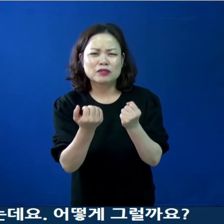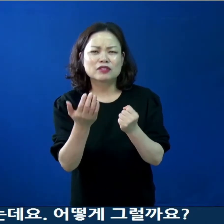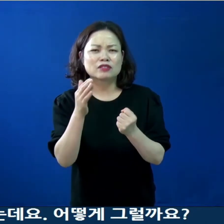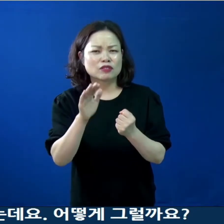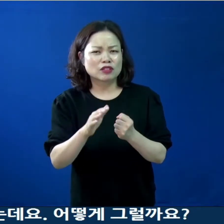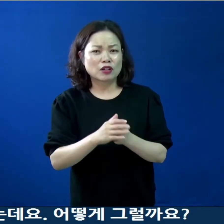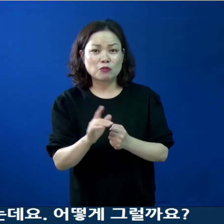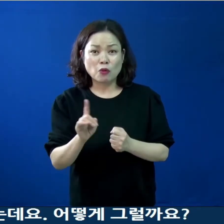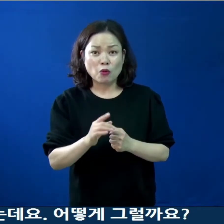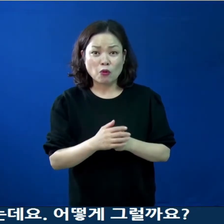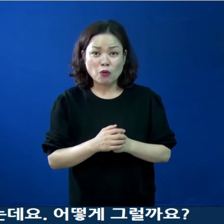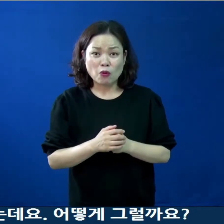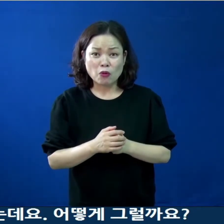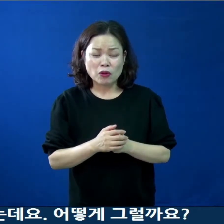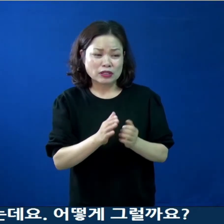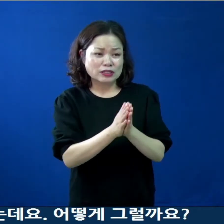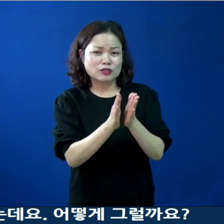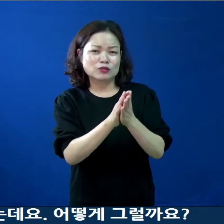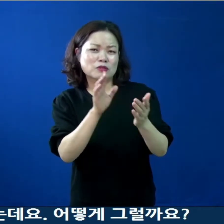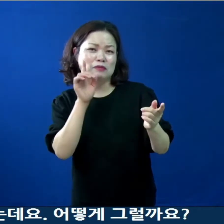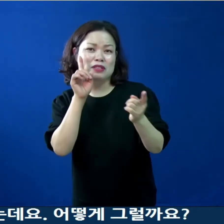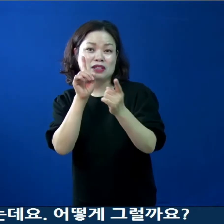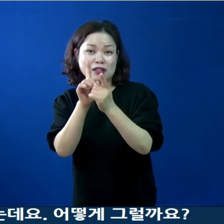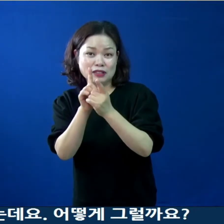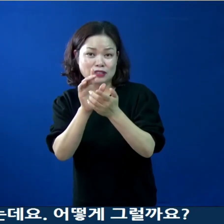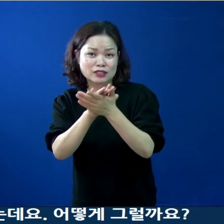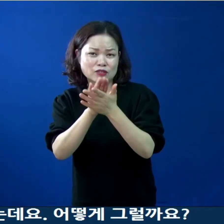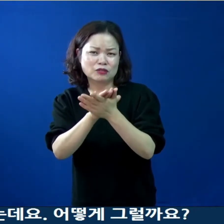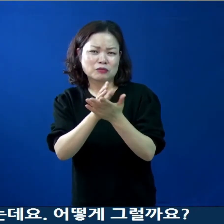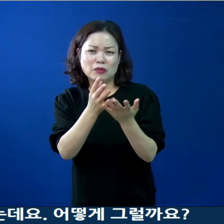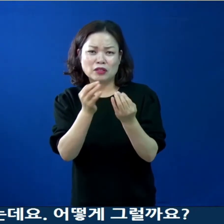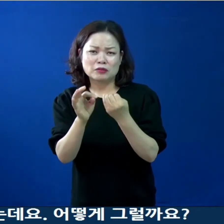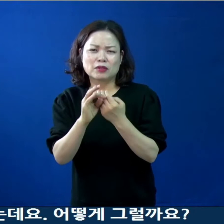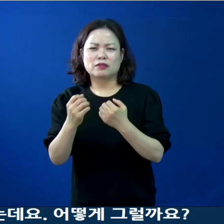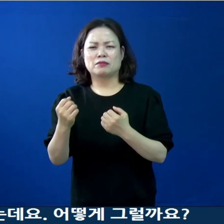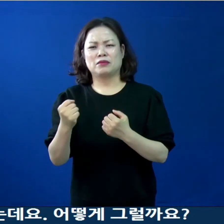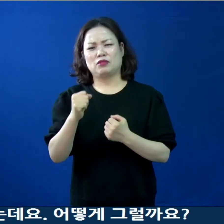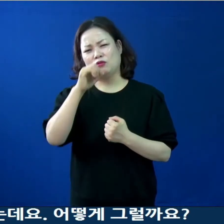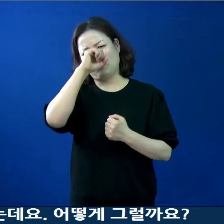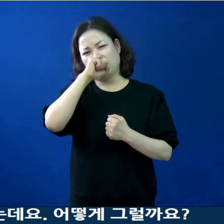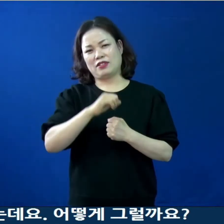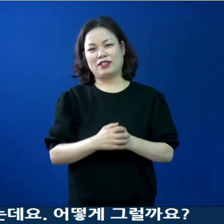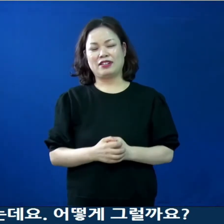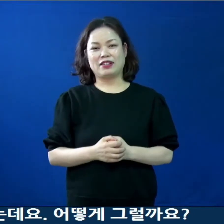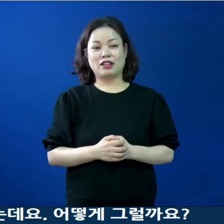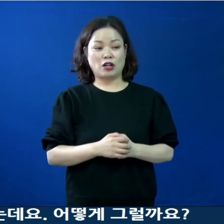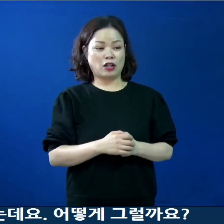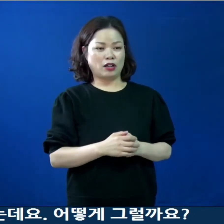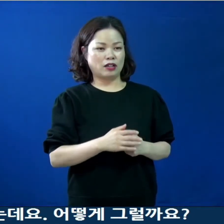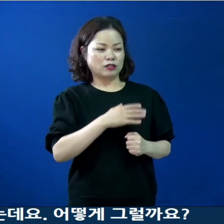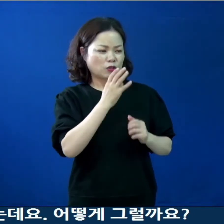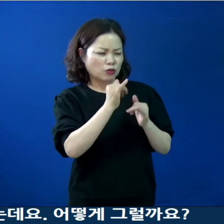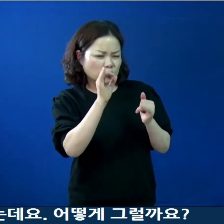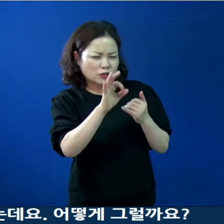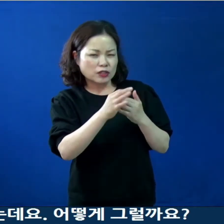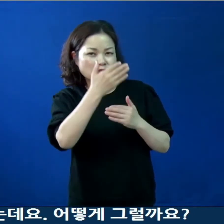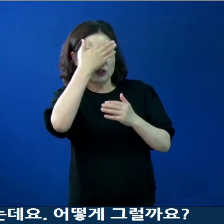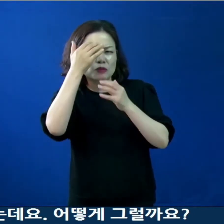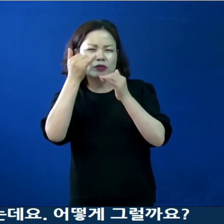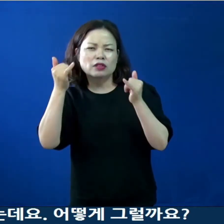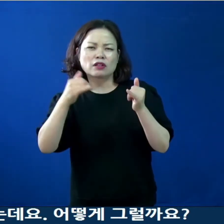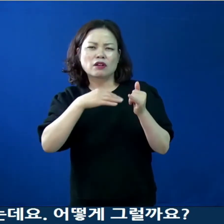그러다가 또 뭐가 있습니까? 또 친구들 만나면, 또 친구들이 많고 하면 또 힘이 나죠. 또 어르신들 보면 또 그렇지만 젊은